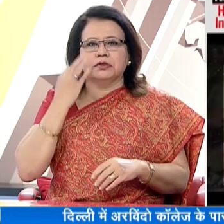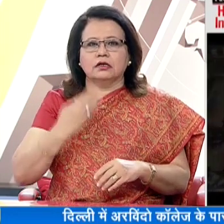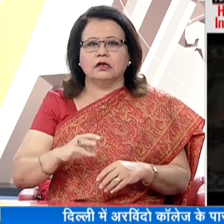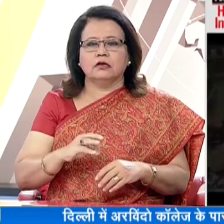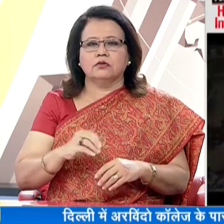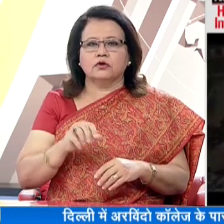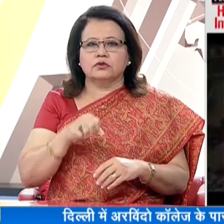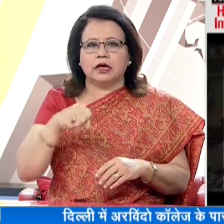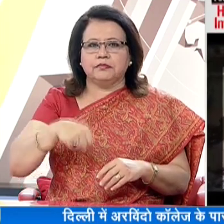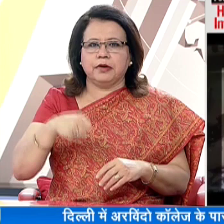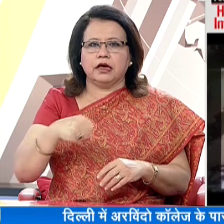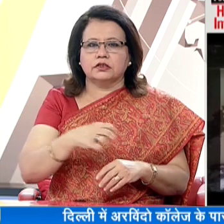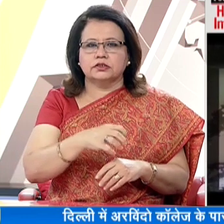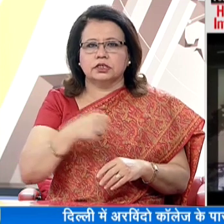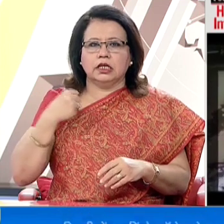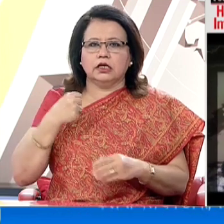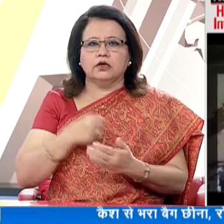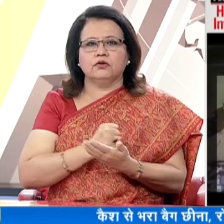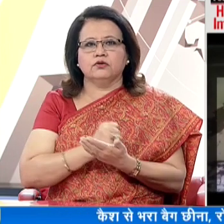ने उनसे बैग छीनने की कोशिश की।